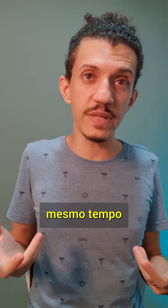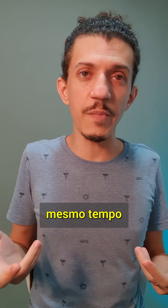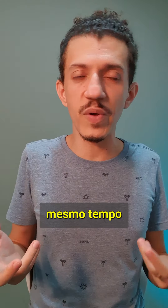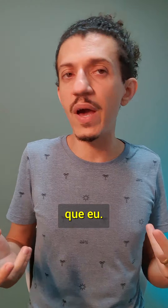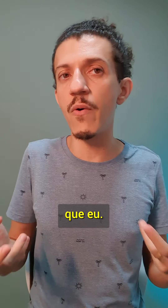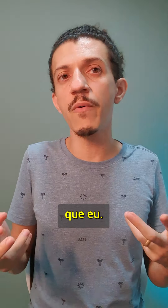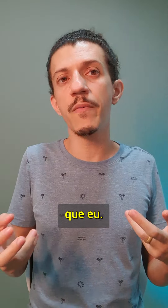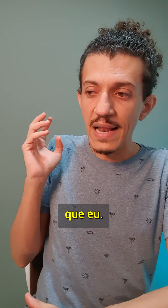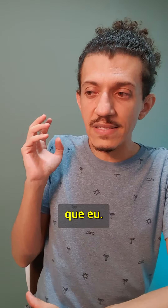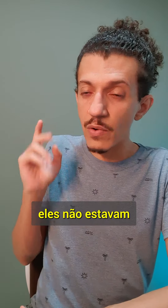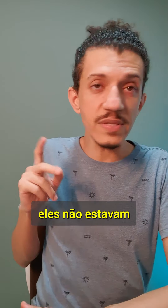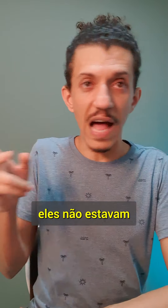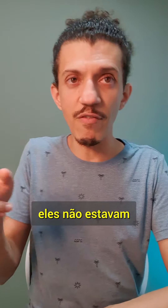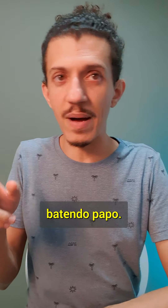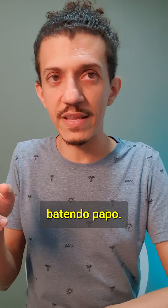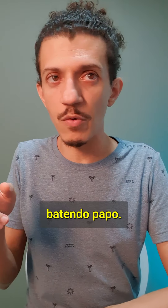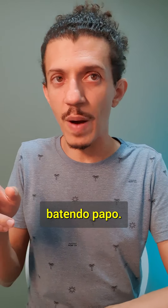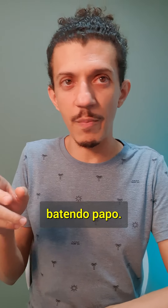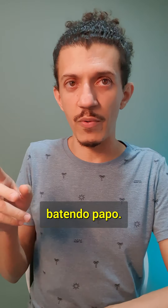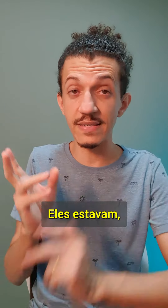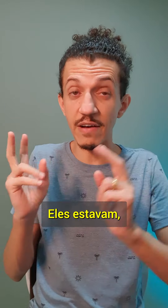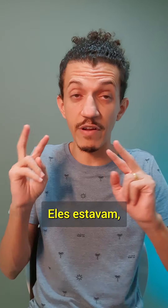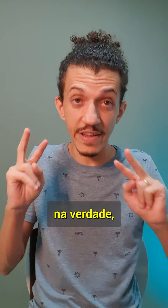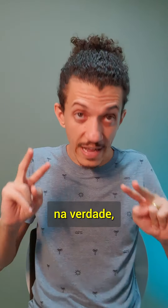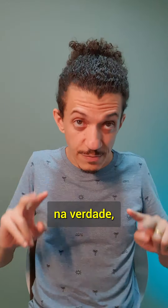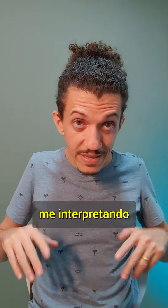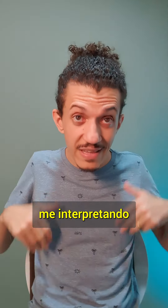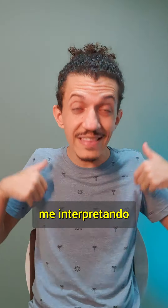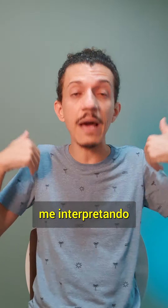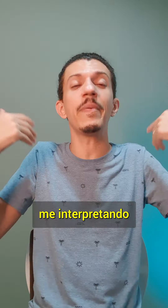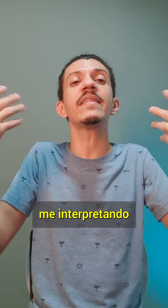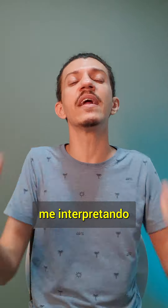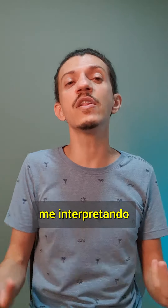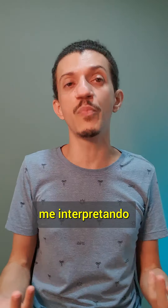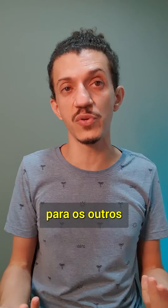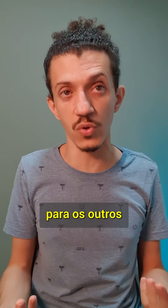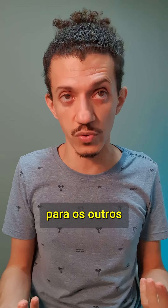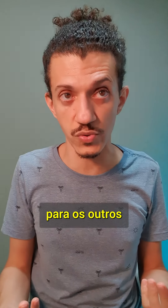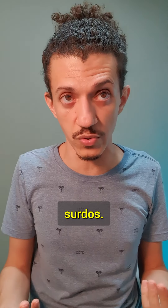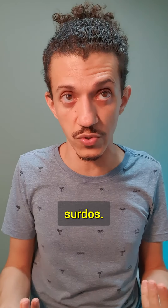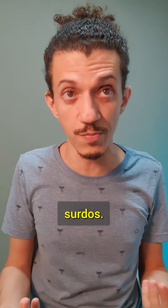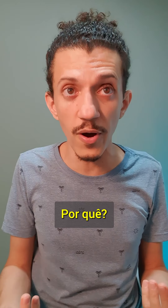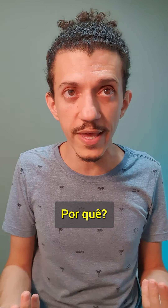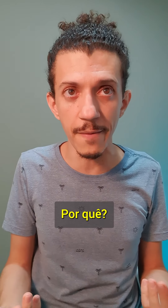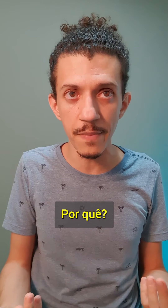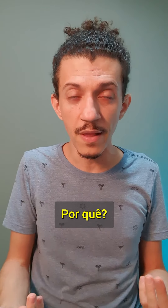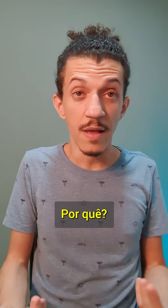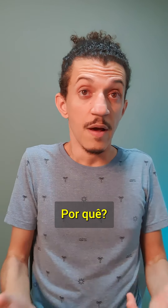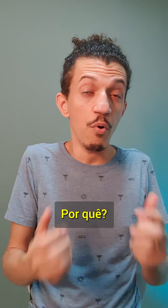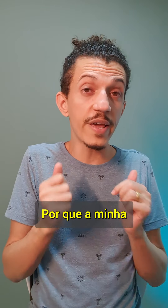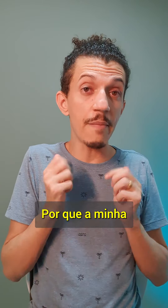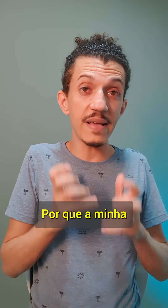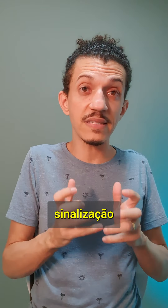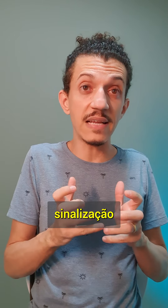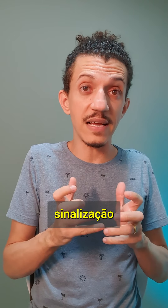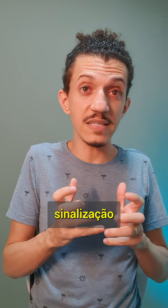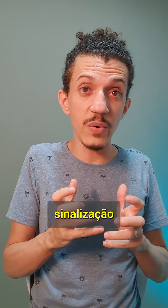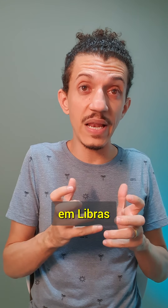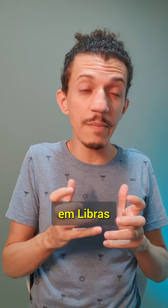tempo que eu. Eles não estavam batendo papo, eles estavam, na verdade, me interpretando para os outros surdos. Por quê? Porque a minha sinalização em